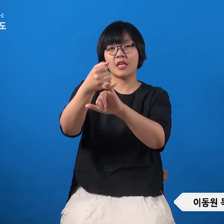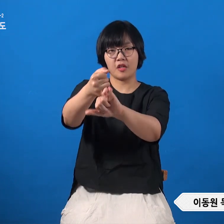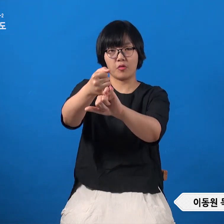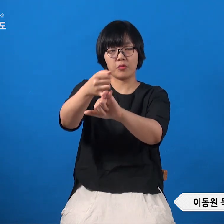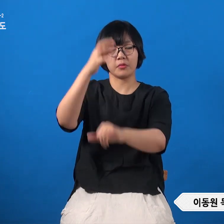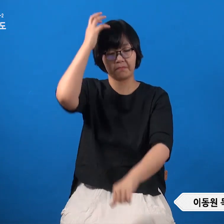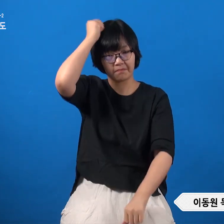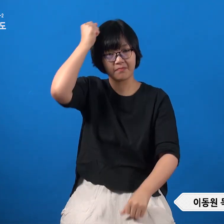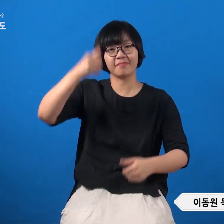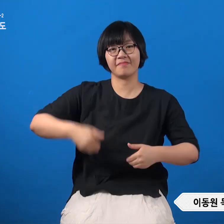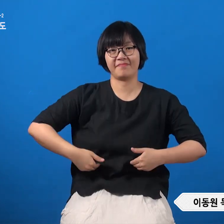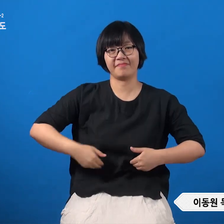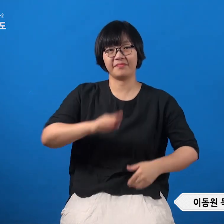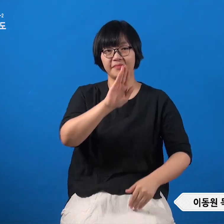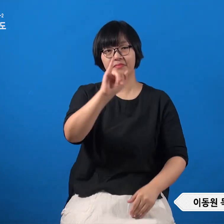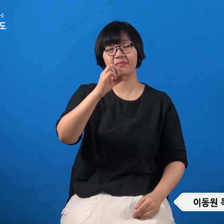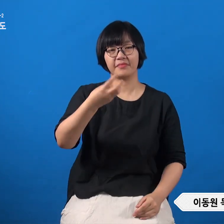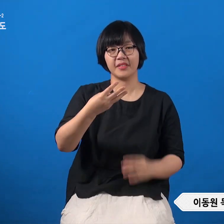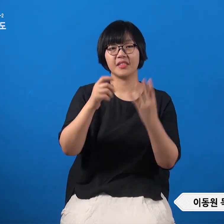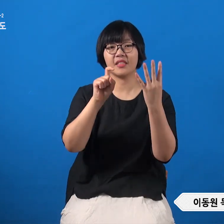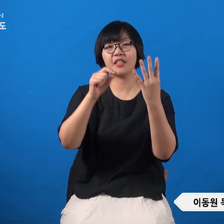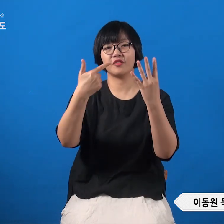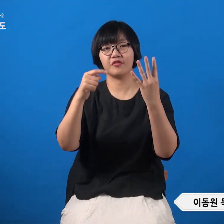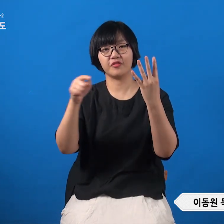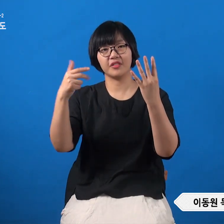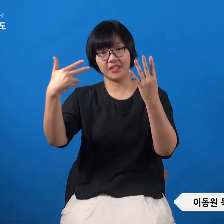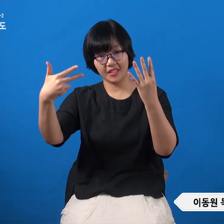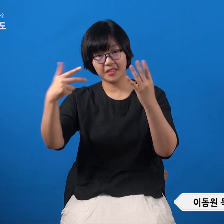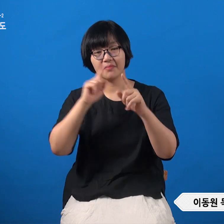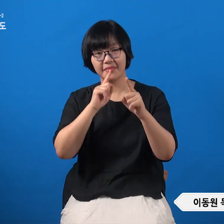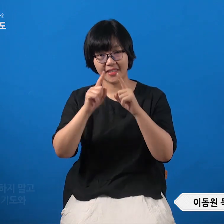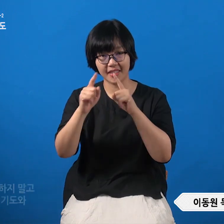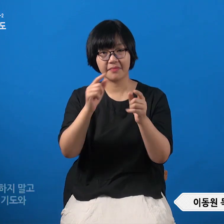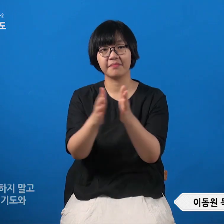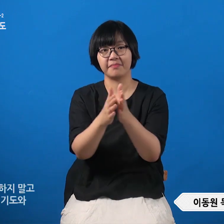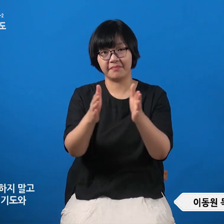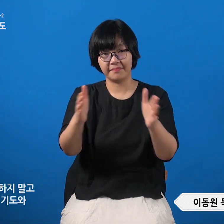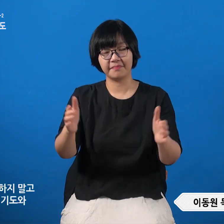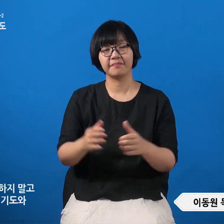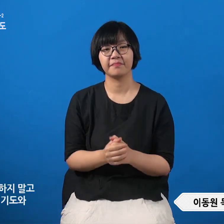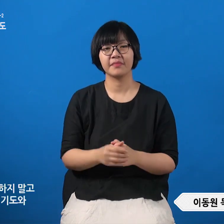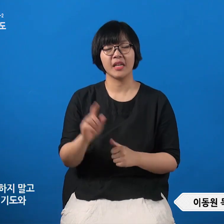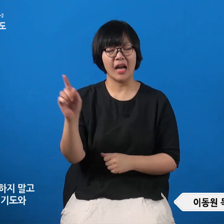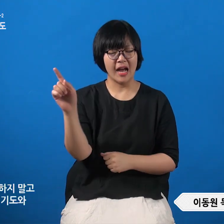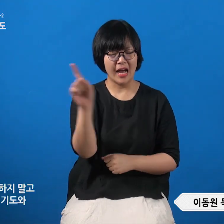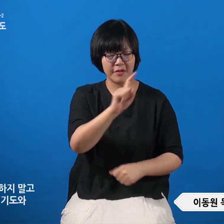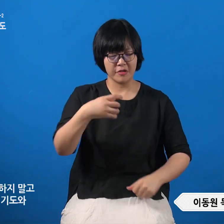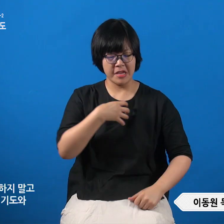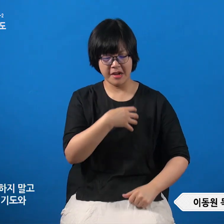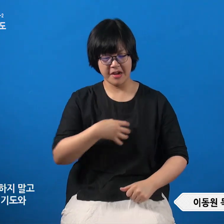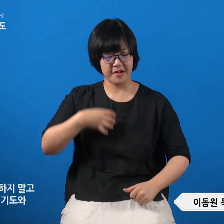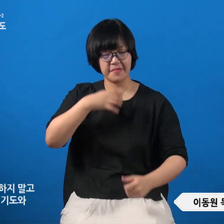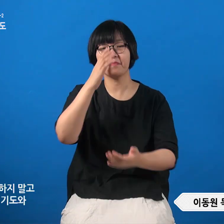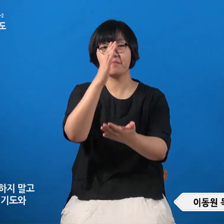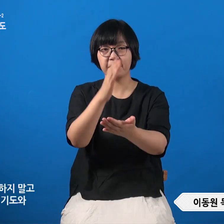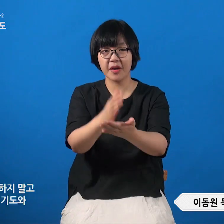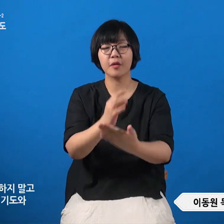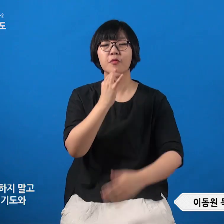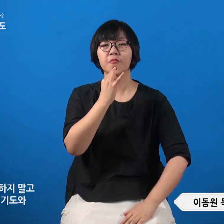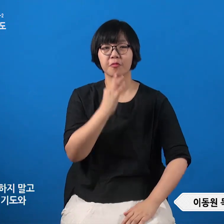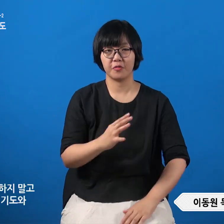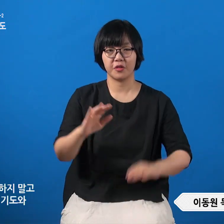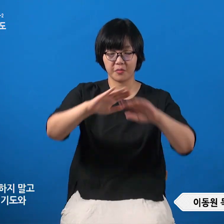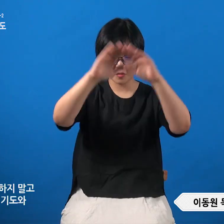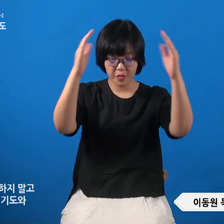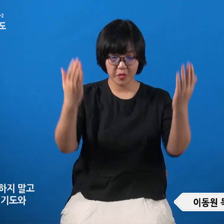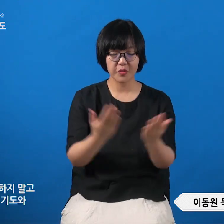기억했으면 좋겠어요. 빌립보서 4장 6절과 7절의 말씀 다 같이 읽겠습니다. 시작. 아무것도 염려하지 말고 다만